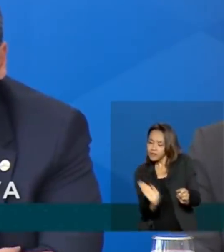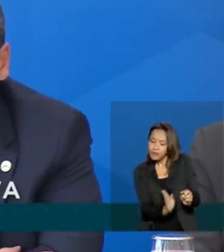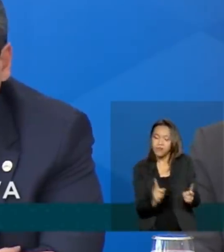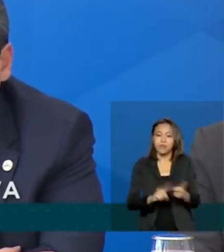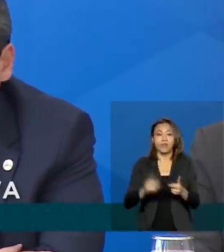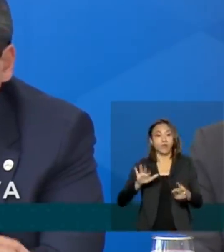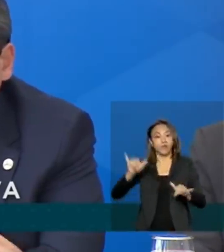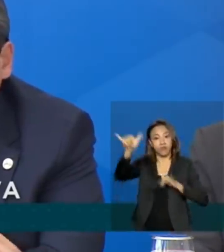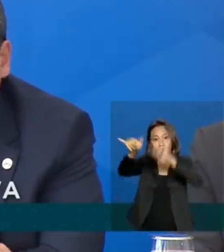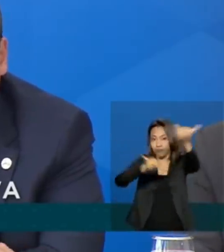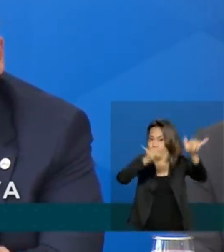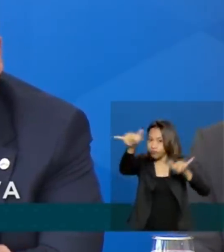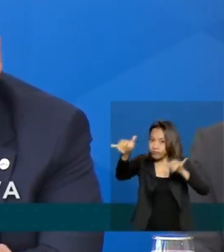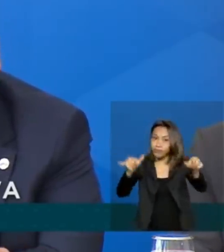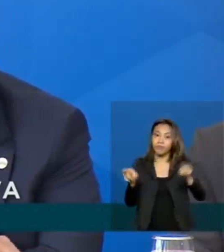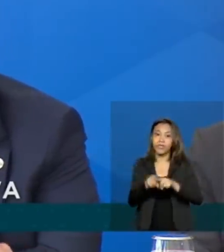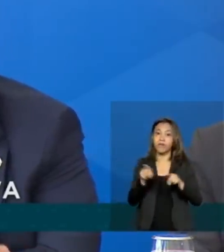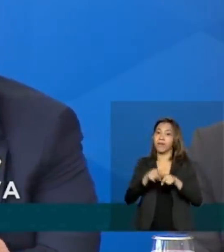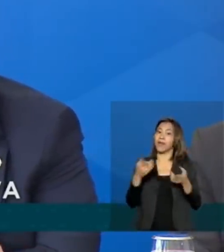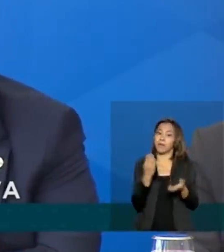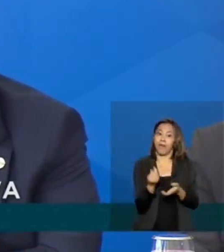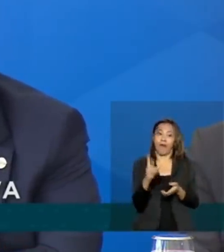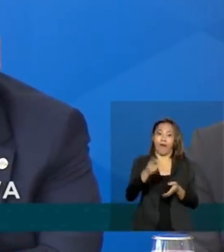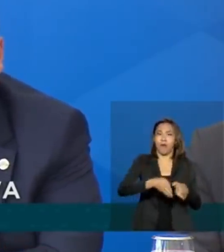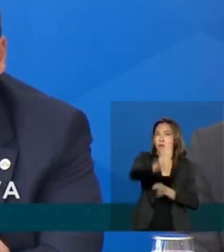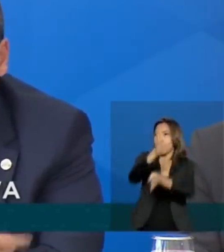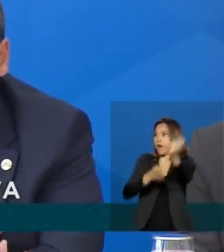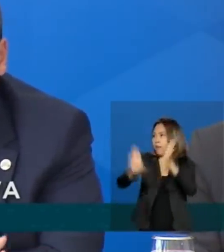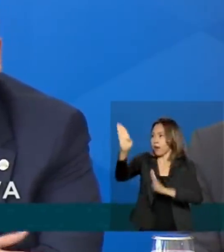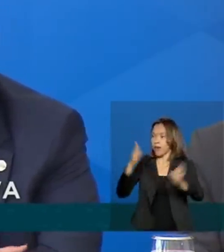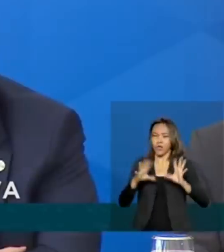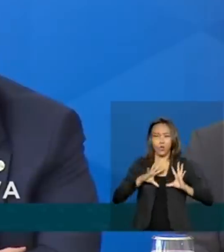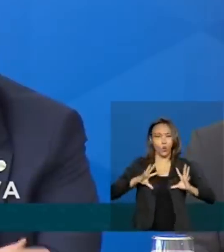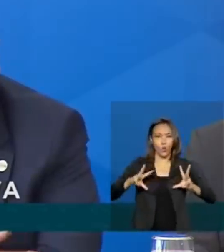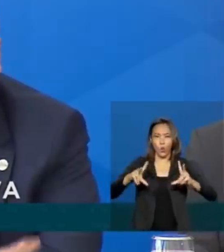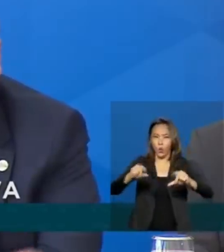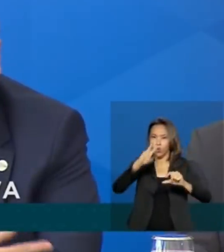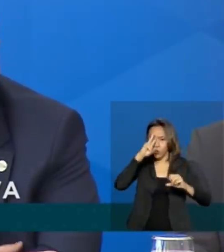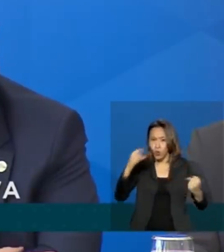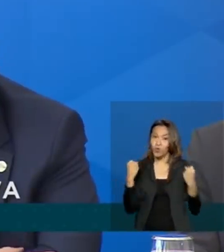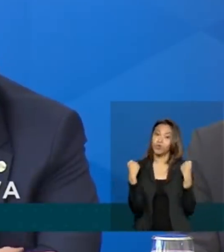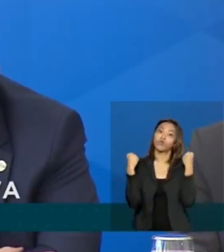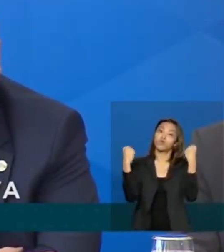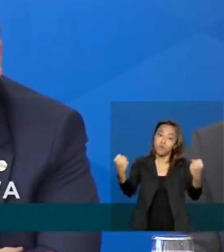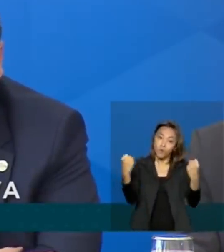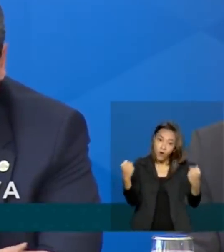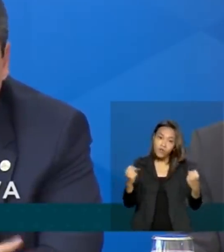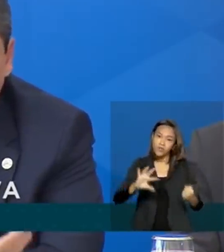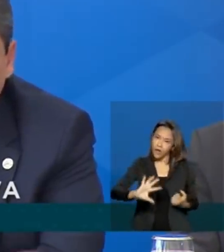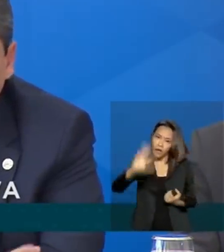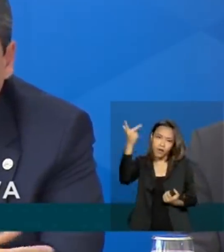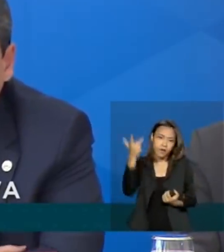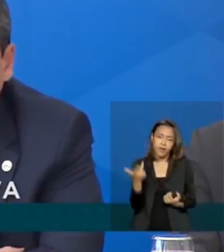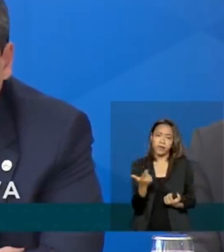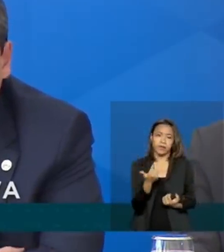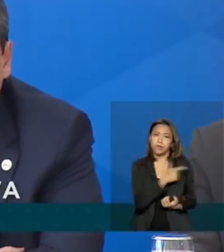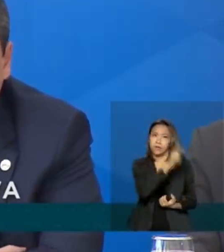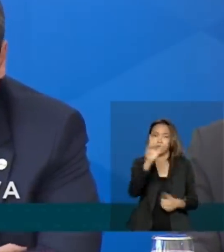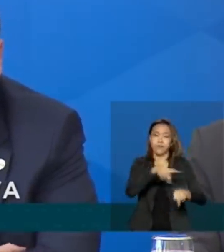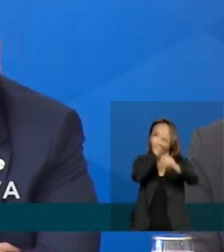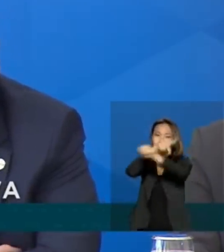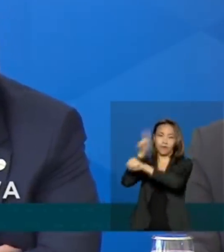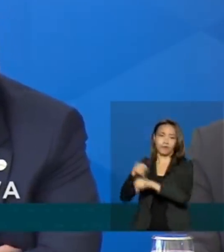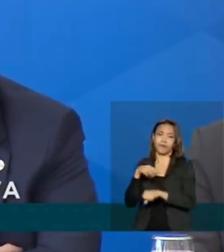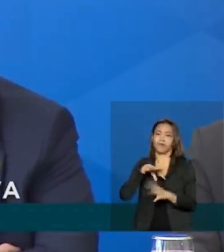transporte rodoviário. Nós vamos ter todos os transportes fortes se a matriz for equilibrada, e isso acontece em outros países do mundo. Então, é nisso que a gente está